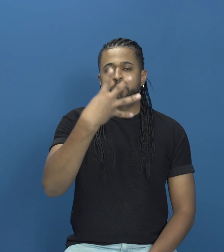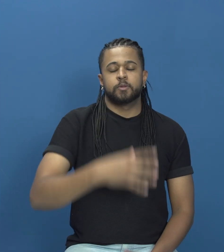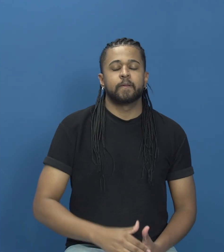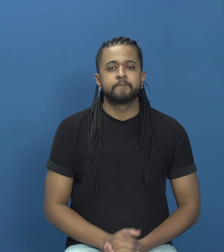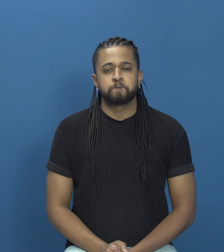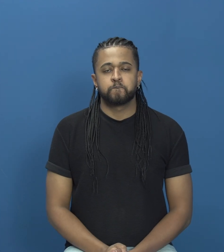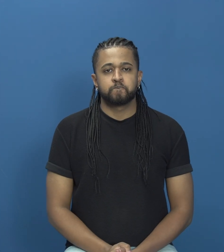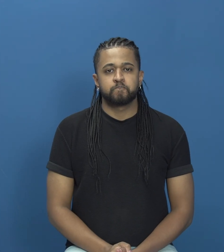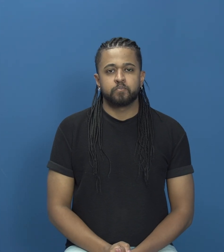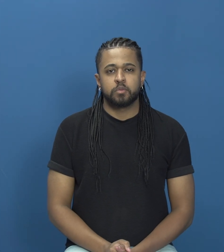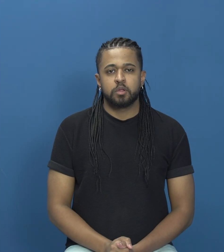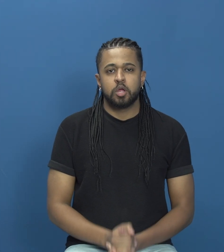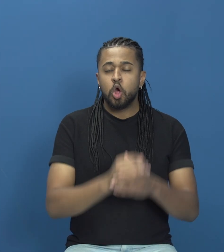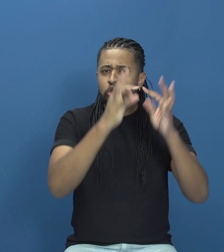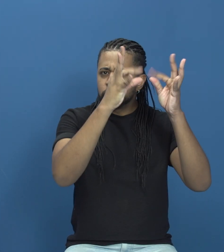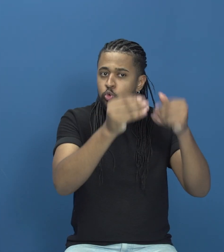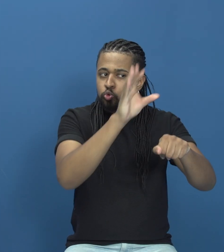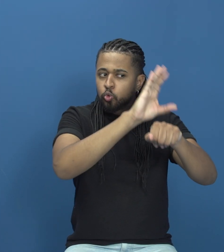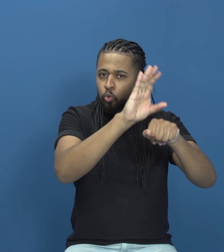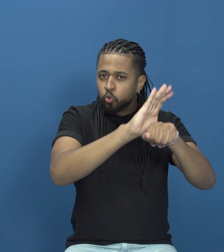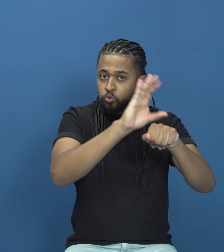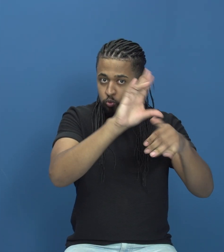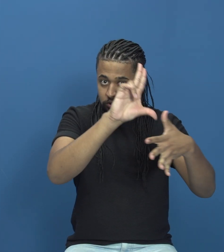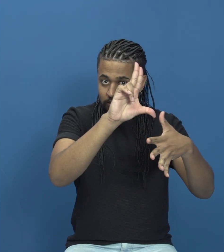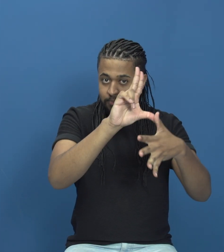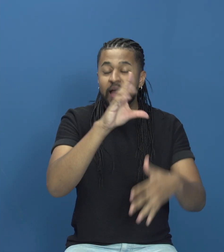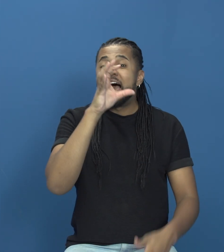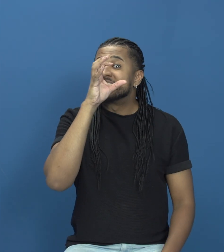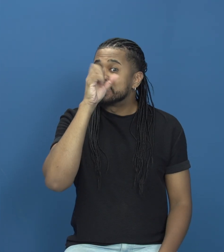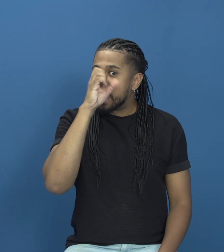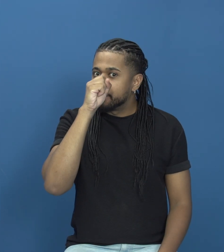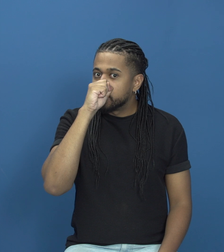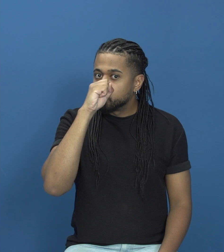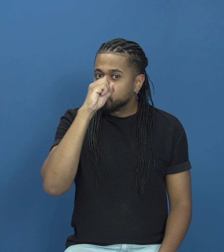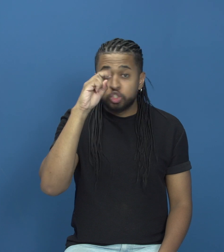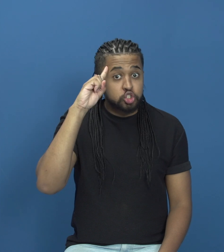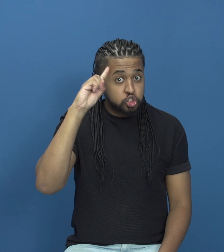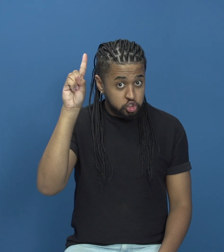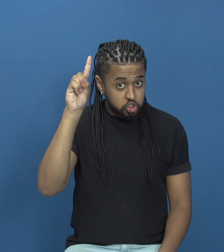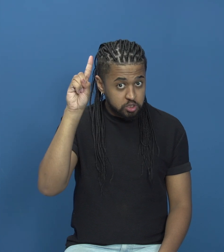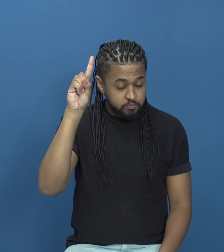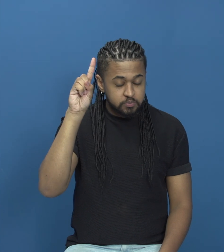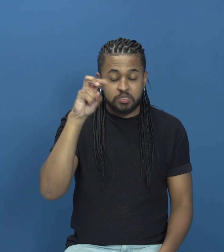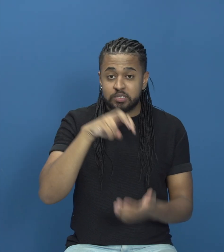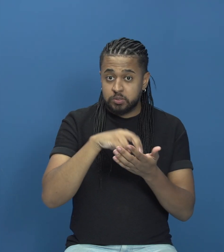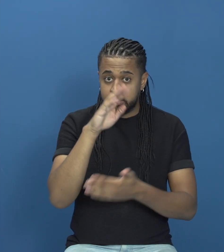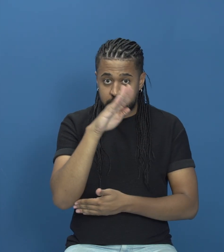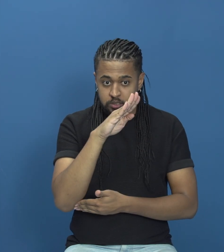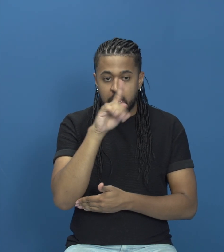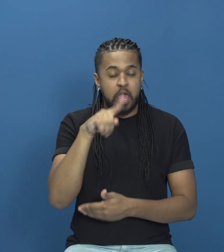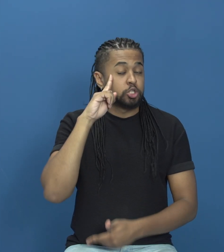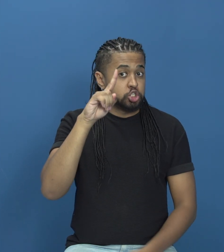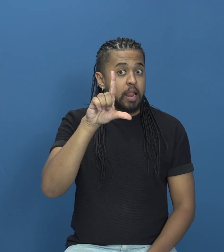4.4. Para todos os cursos da UNILA, o sábado, em horário diurno, é considerado dia letivo.